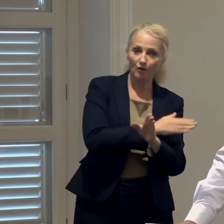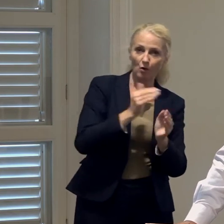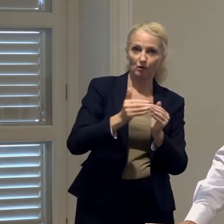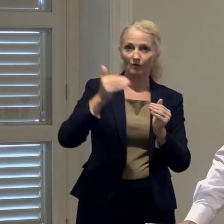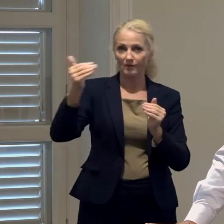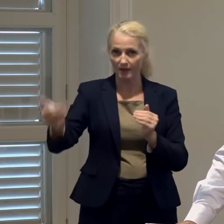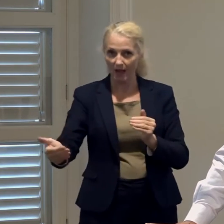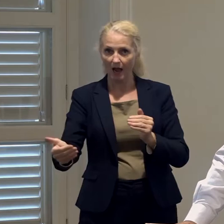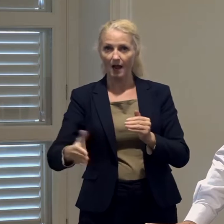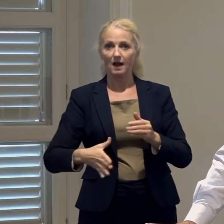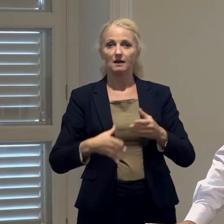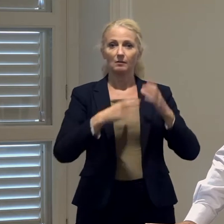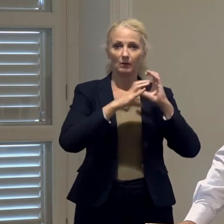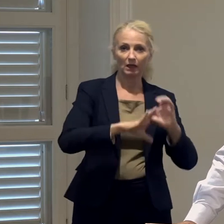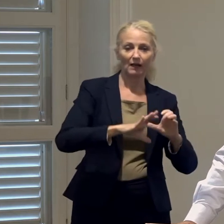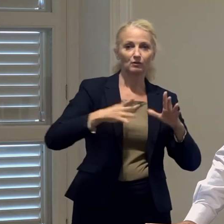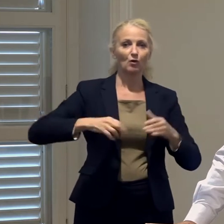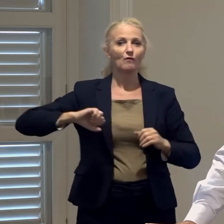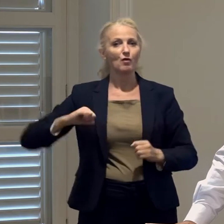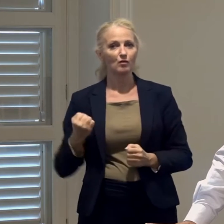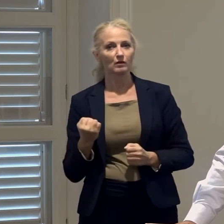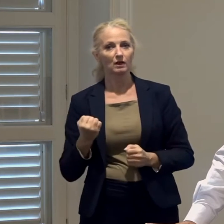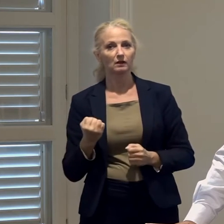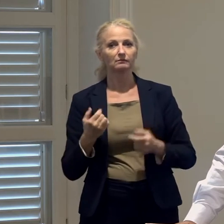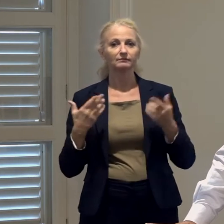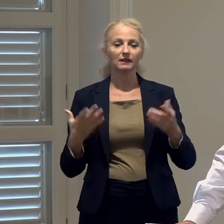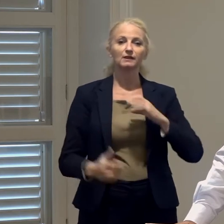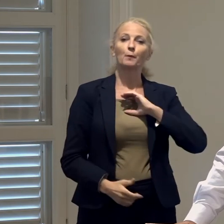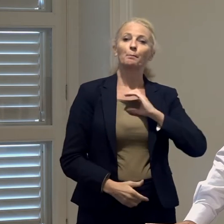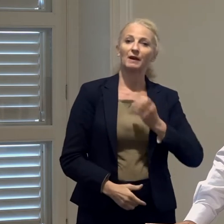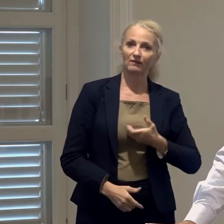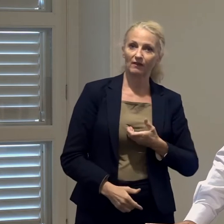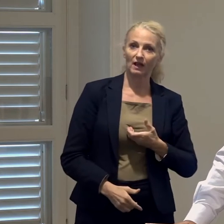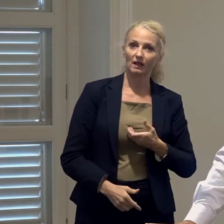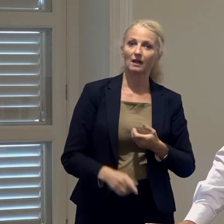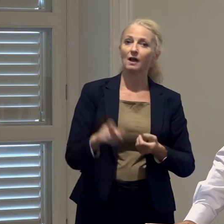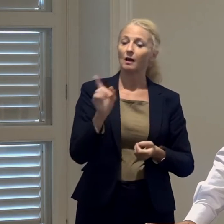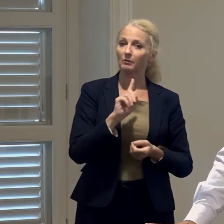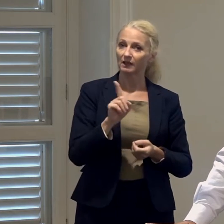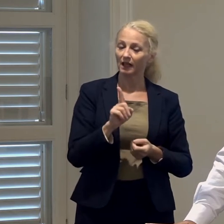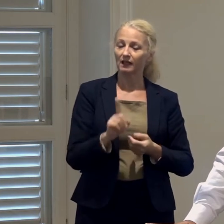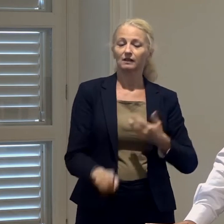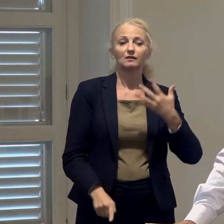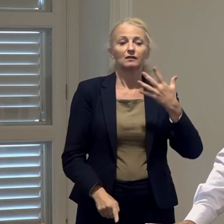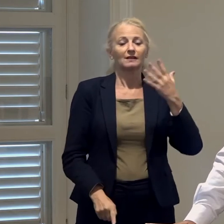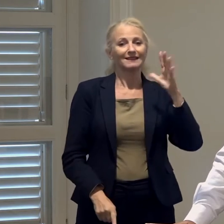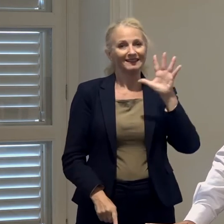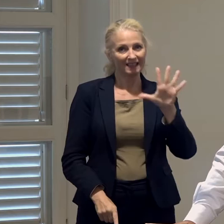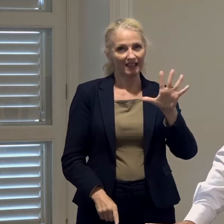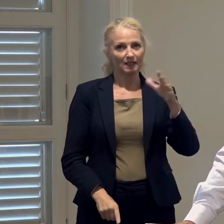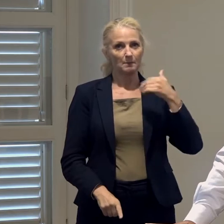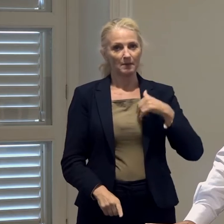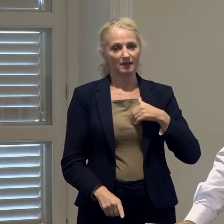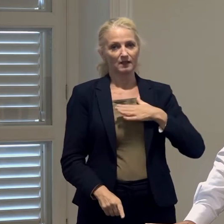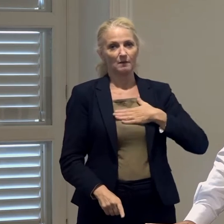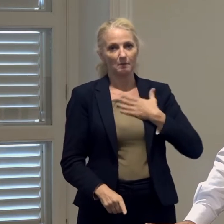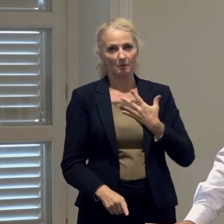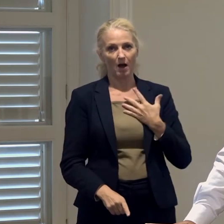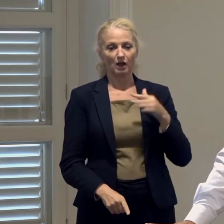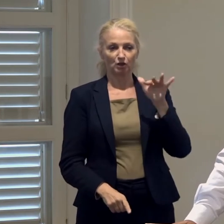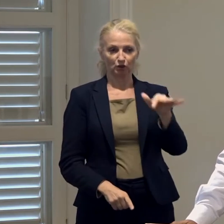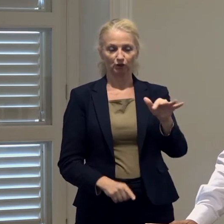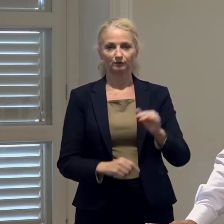beschouwd. En zoals we weten, er worden daarbij dus een maximum van 10 volwassene personen